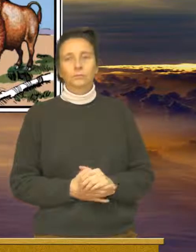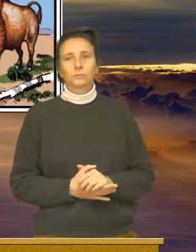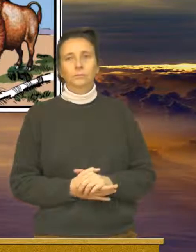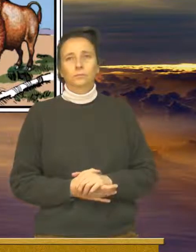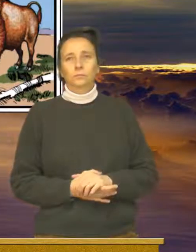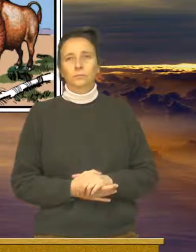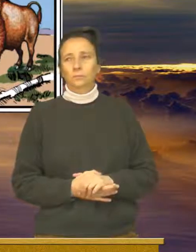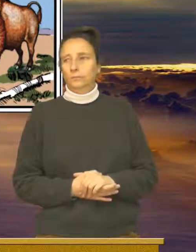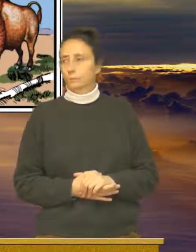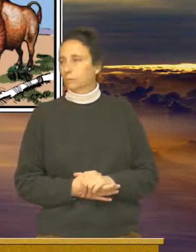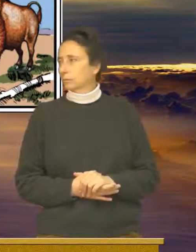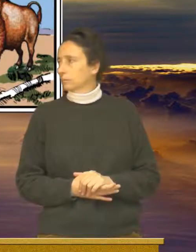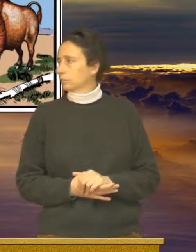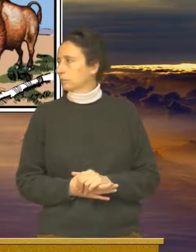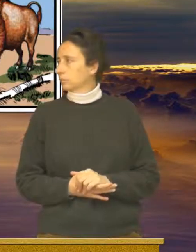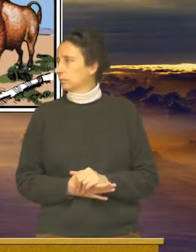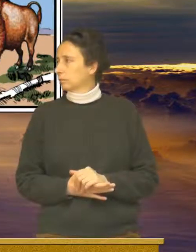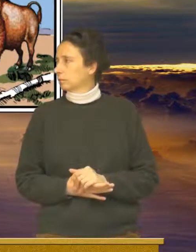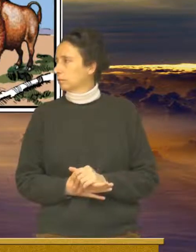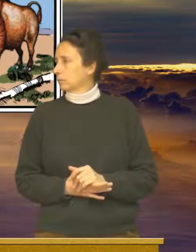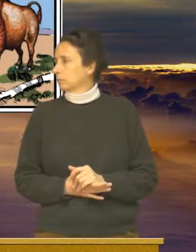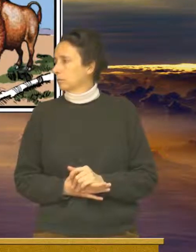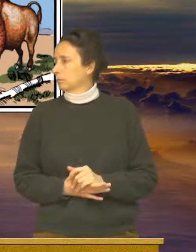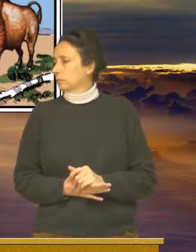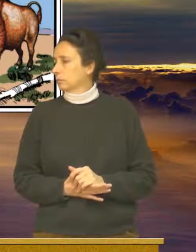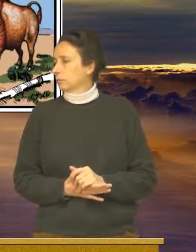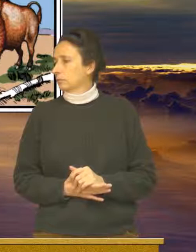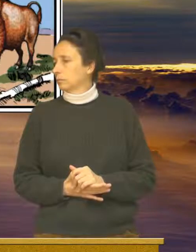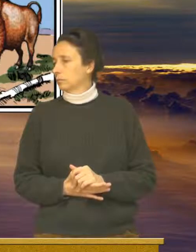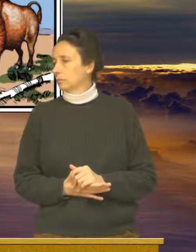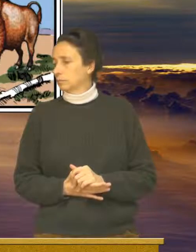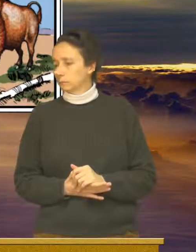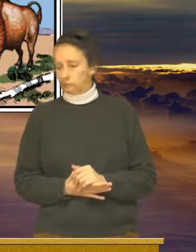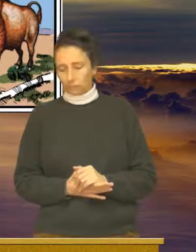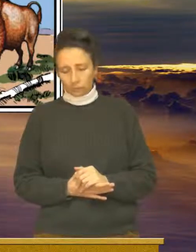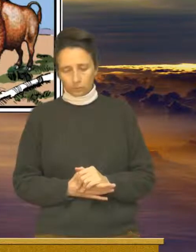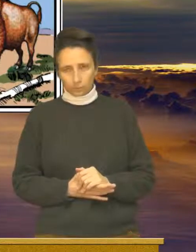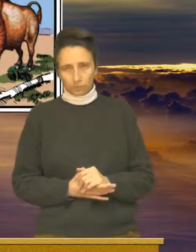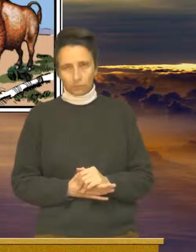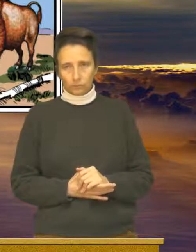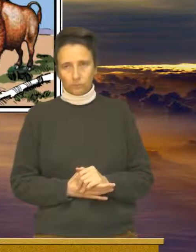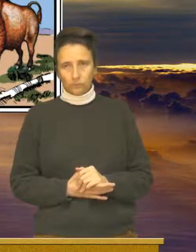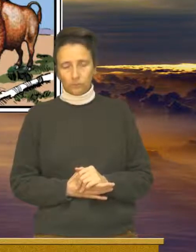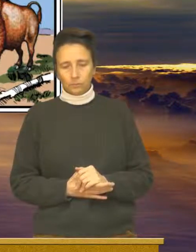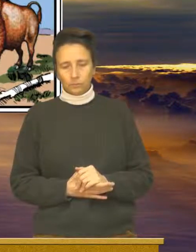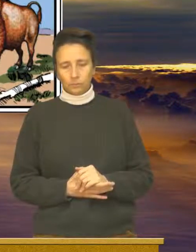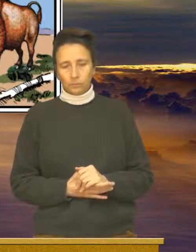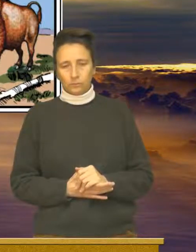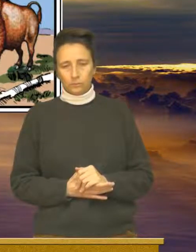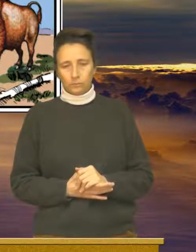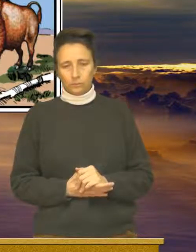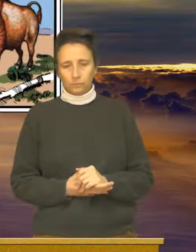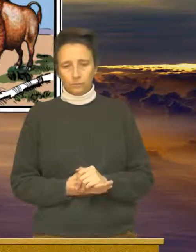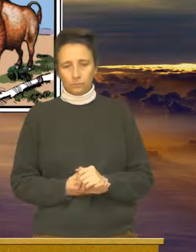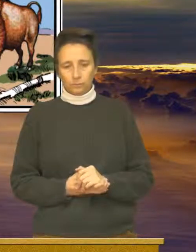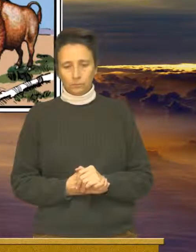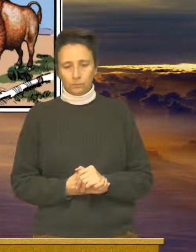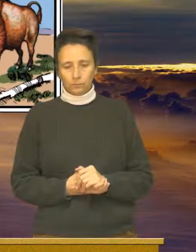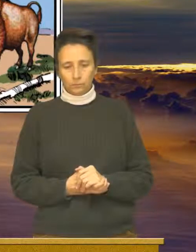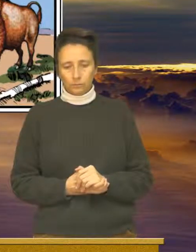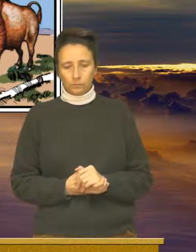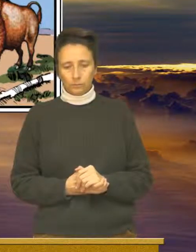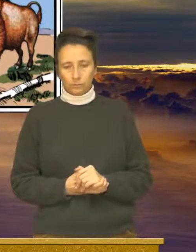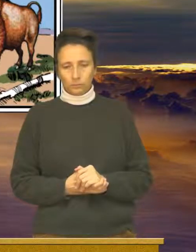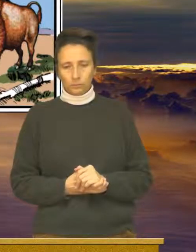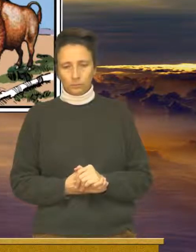leyendo, por ejemplo, libros teológicos de las iglesias apóstata, protestante o católica,